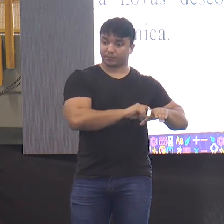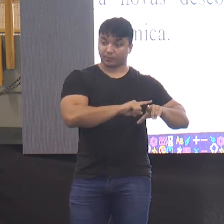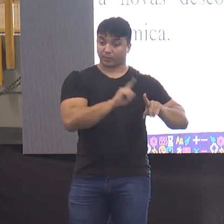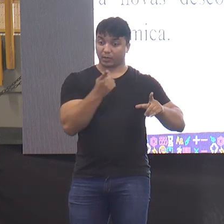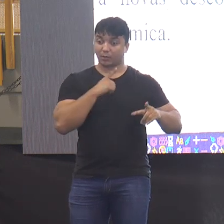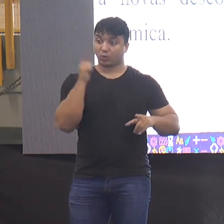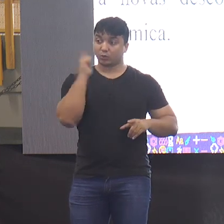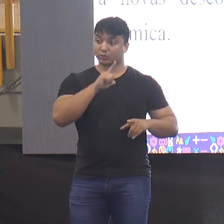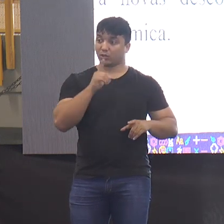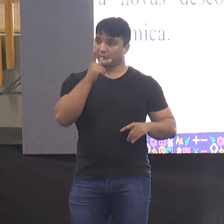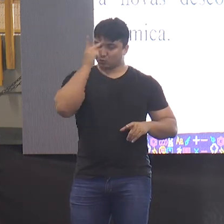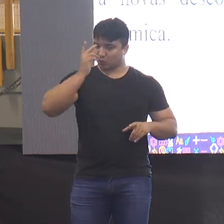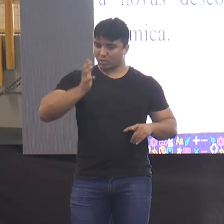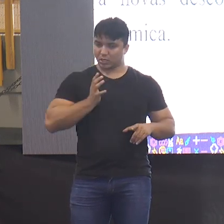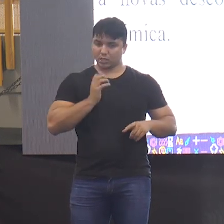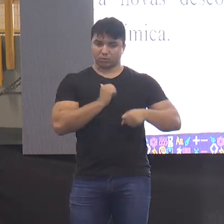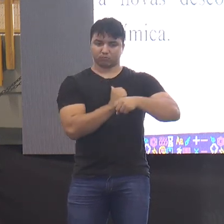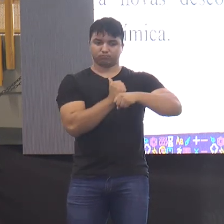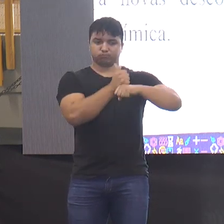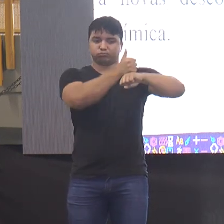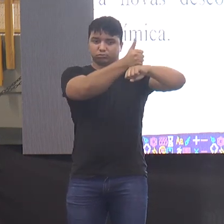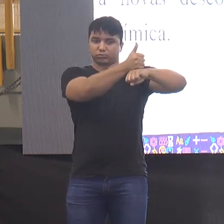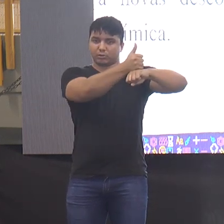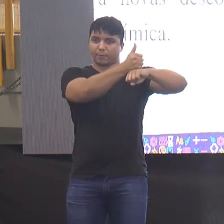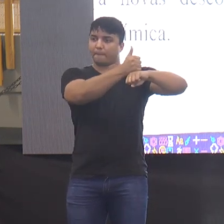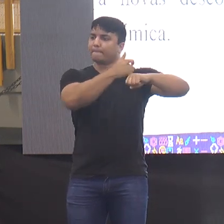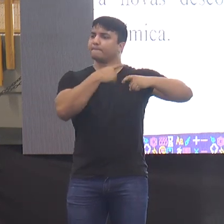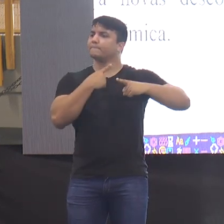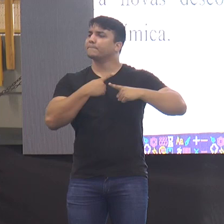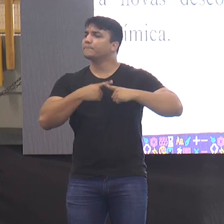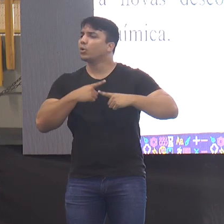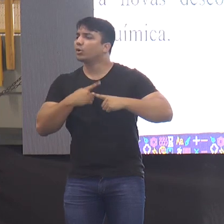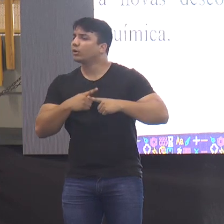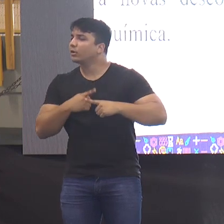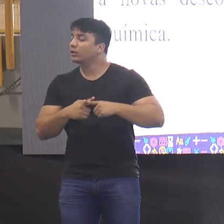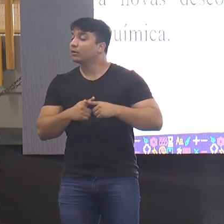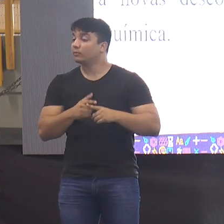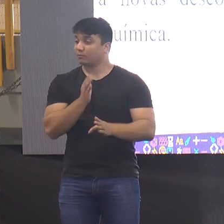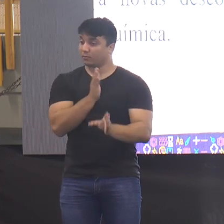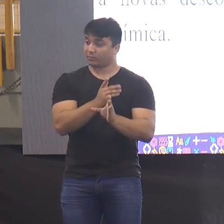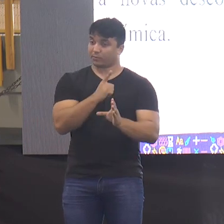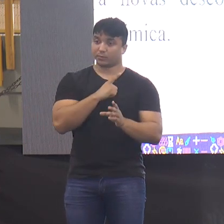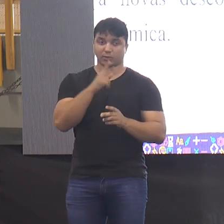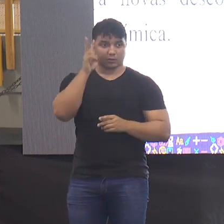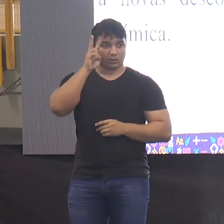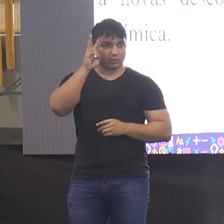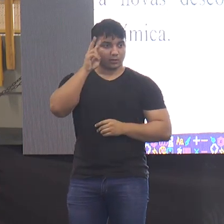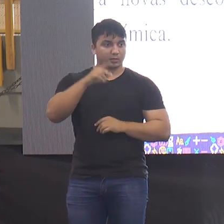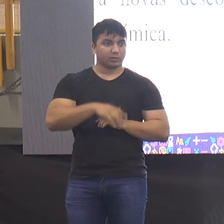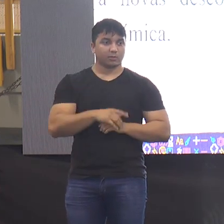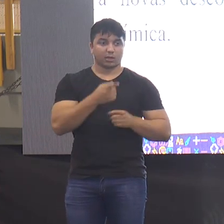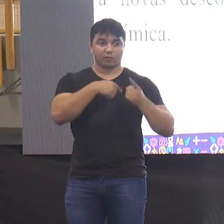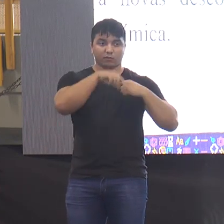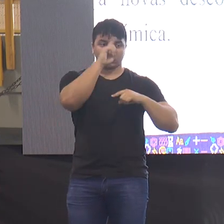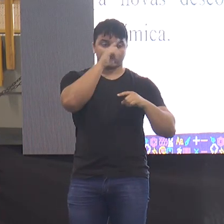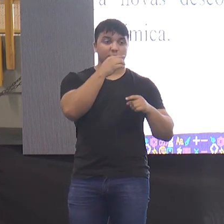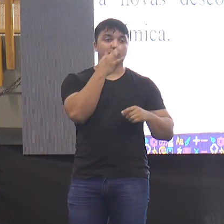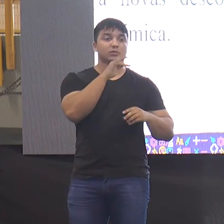tomou o poder, ela tomou o poder vendendo o quê? Lembra o lema da Revolução